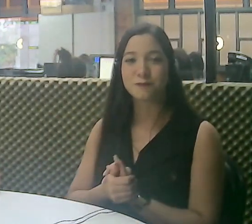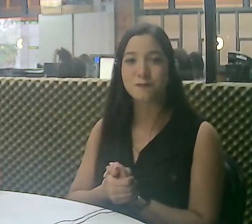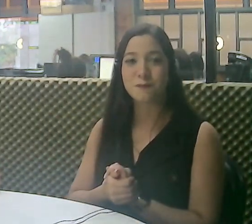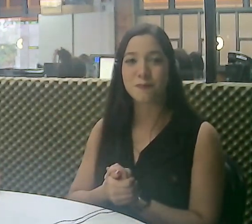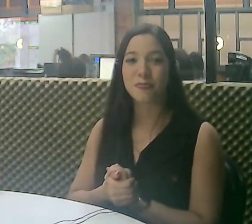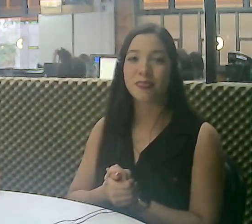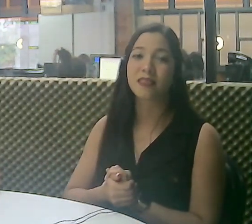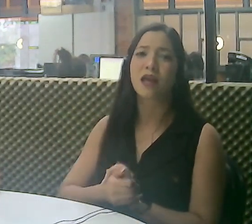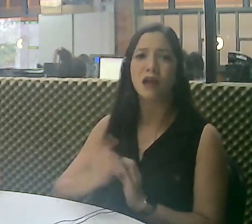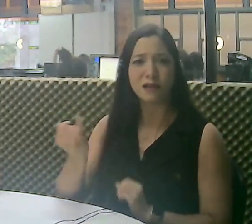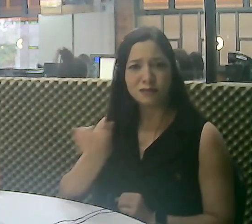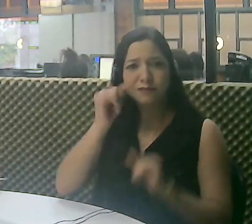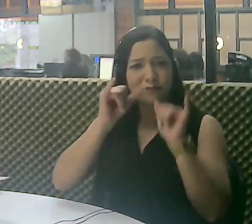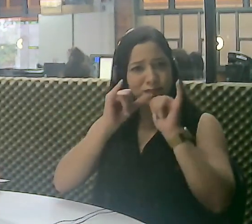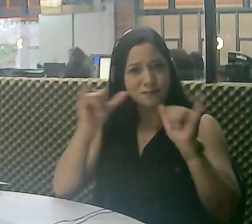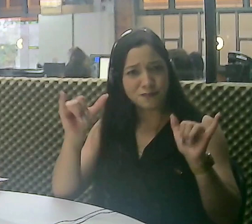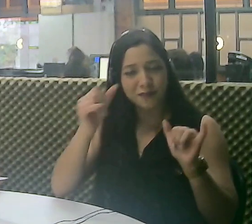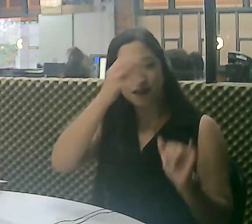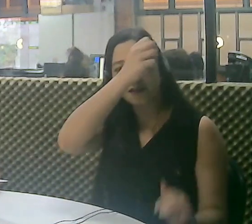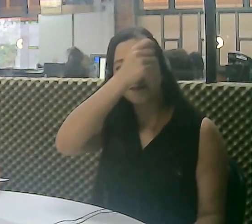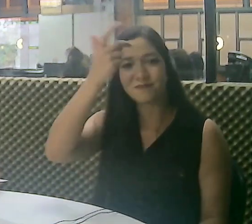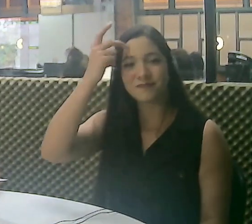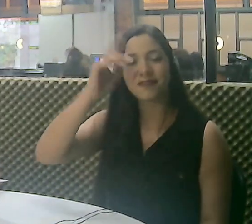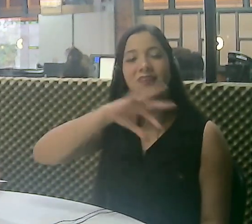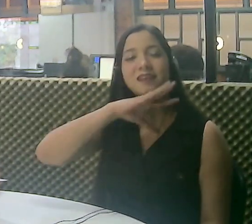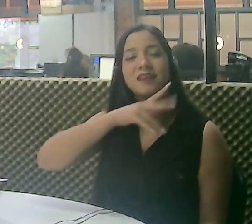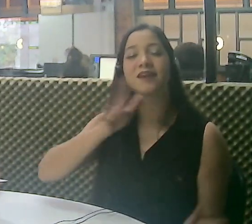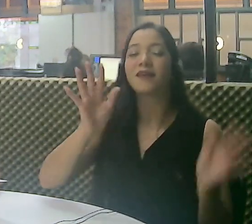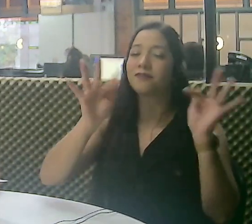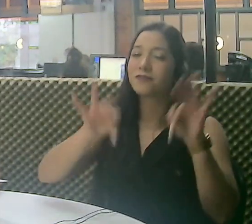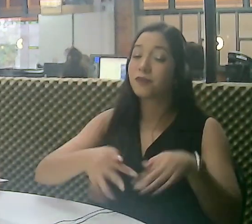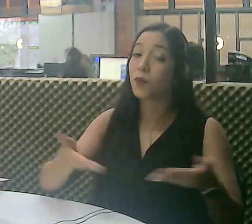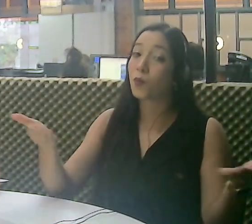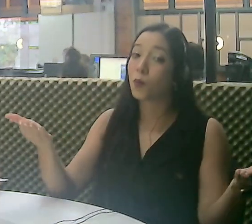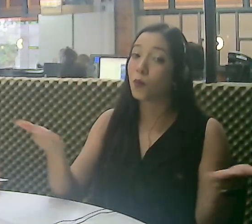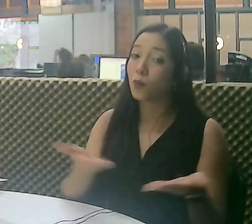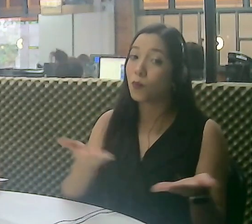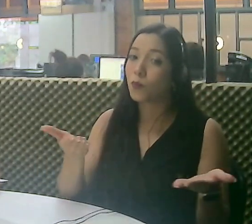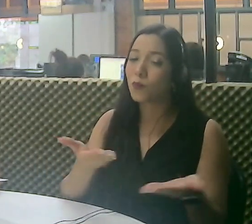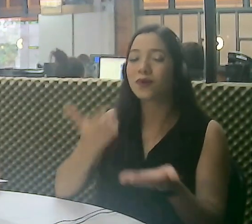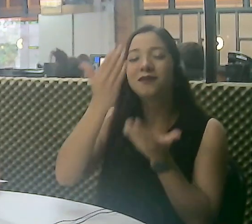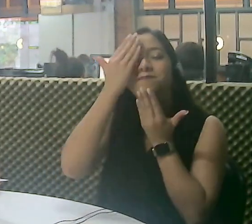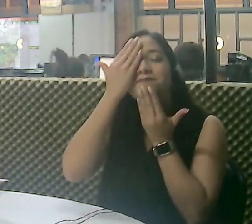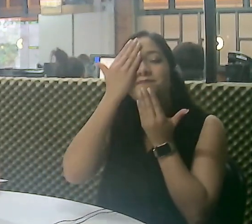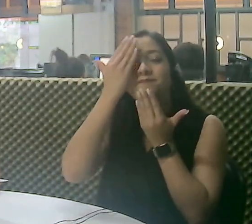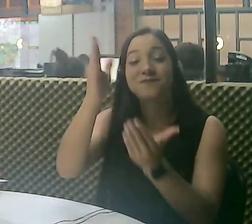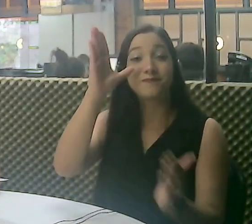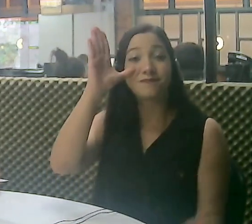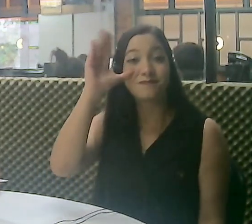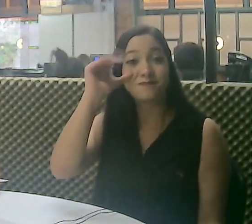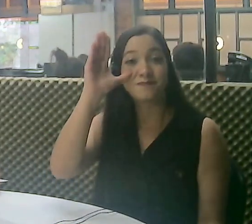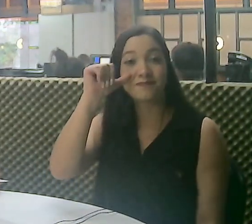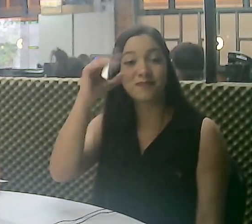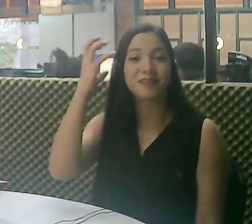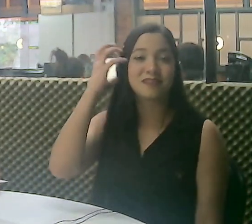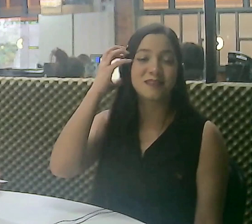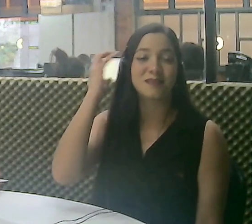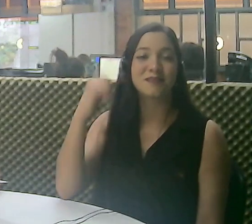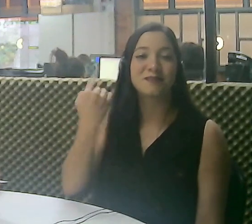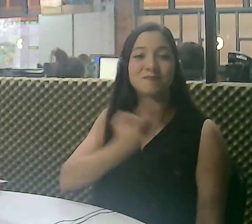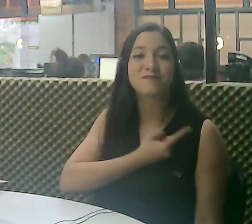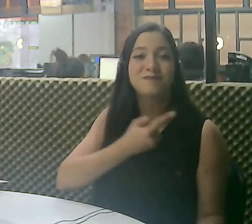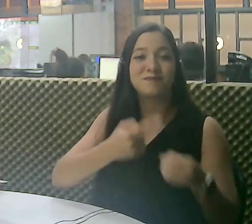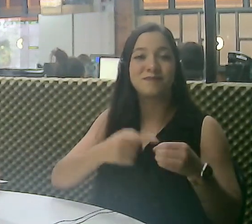notícias. E com esse importante recado do prefeito Adelmo Leão, nós encerramos a edição de hoje. Muito obrigada pela sua audiência. Essa é a Rádio